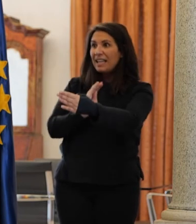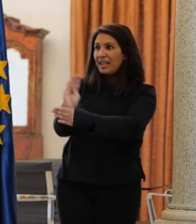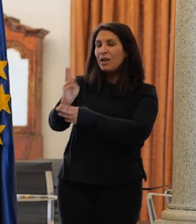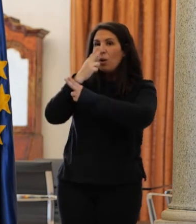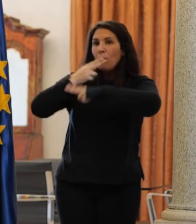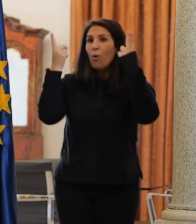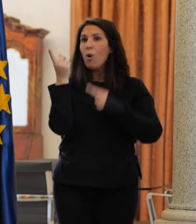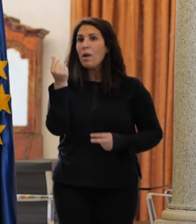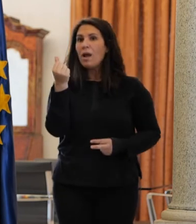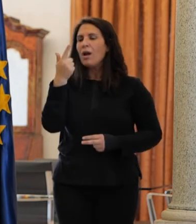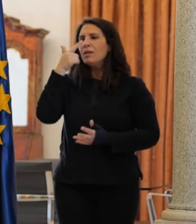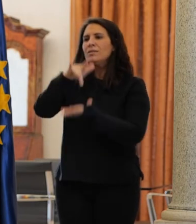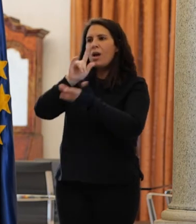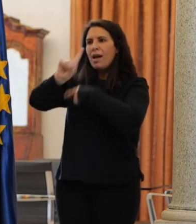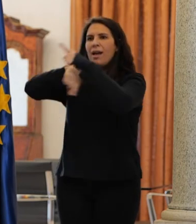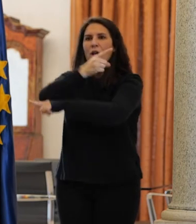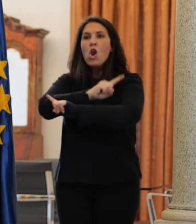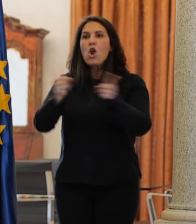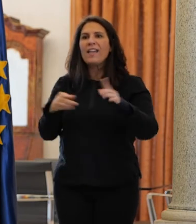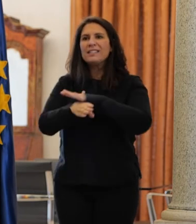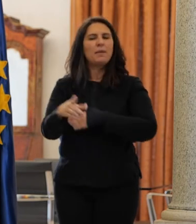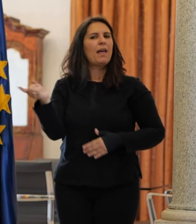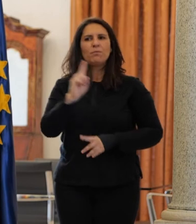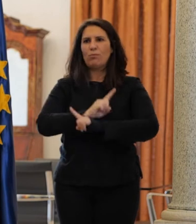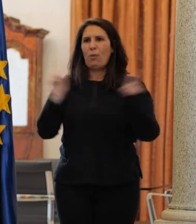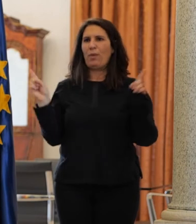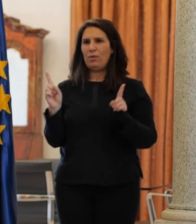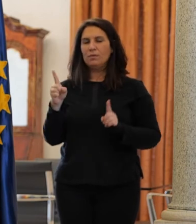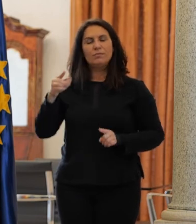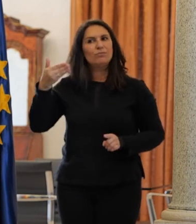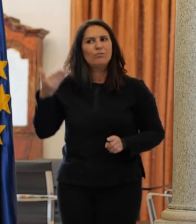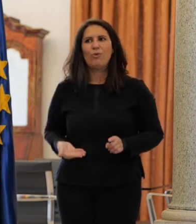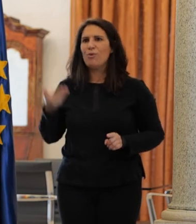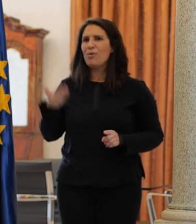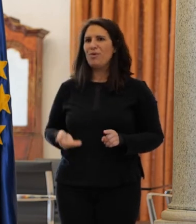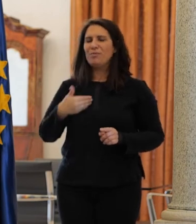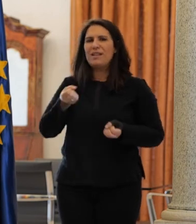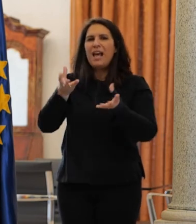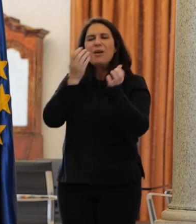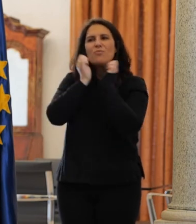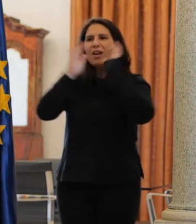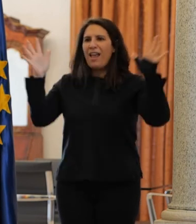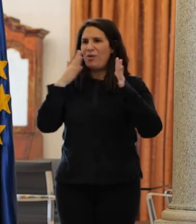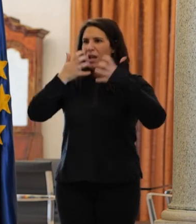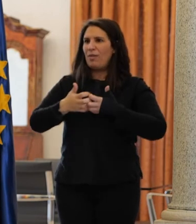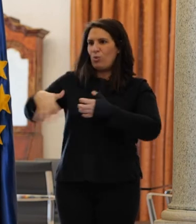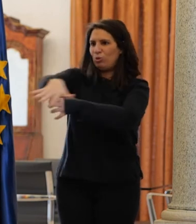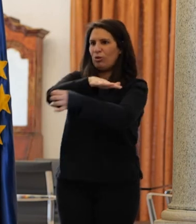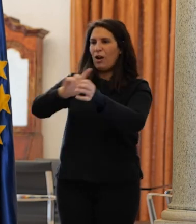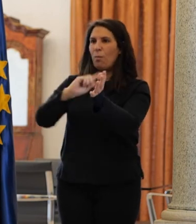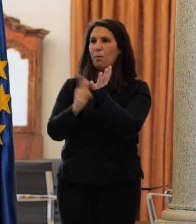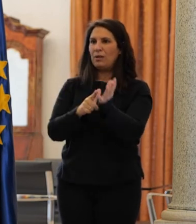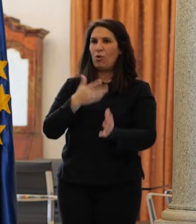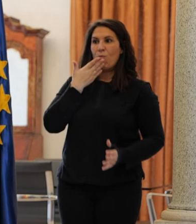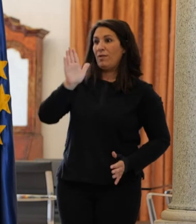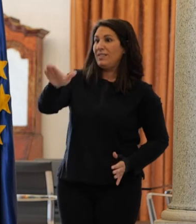va a salir en condiciones de no accesibilidad. Esto es muy importante, esto es un mensaje clarísimo a la industria, a decirle que si